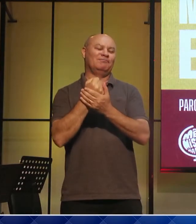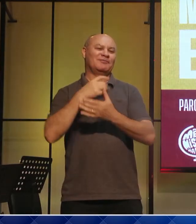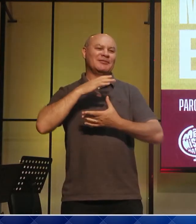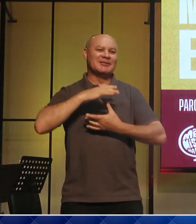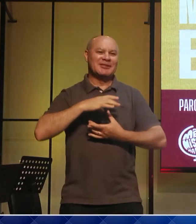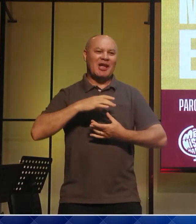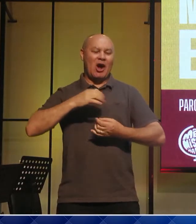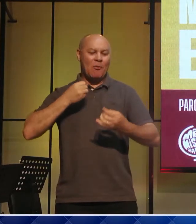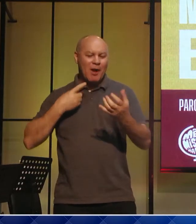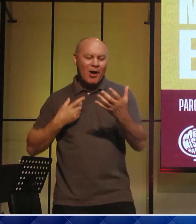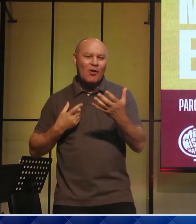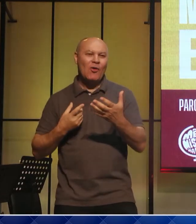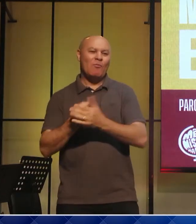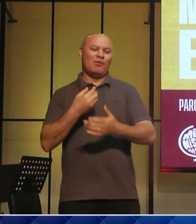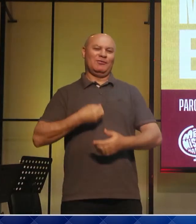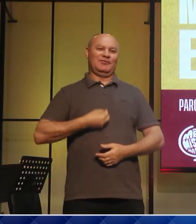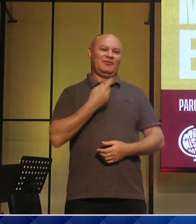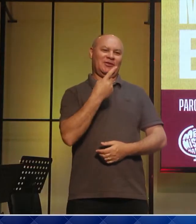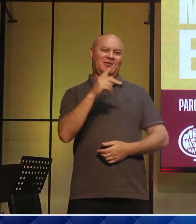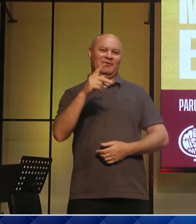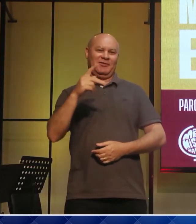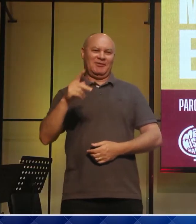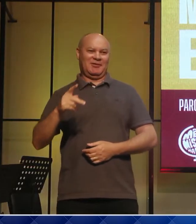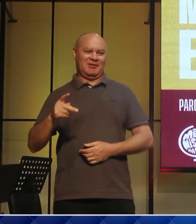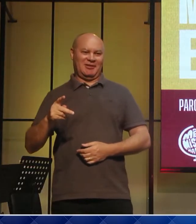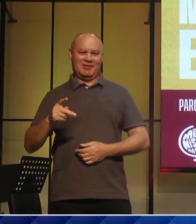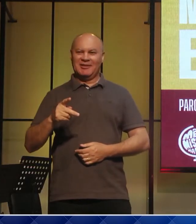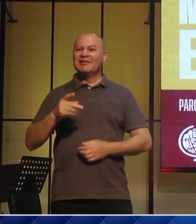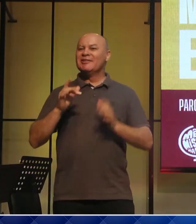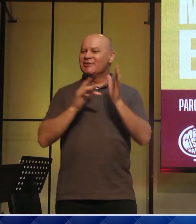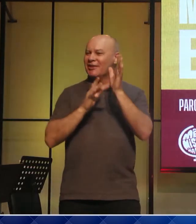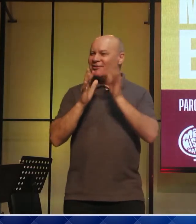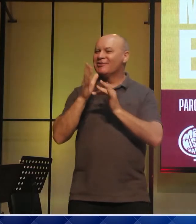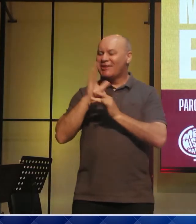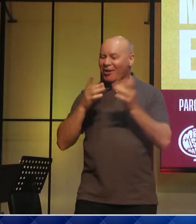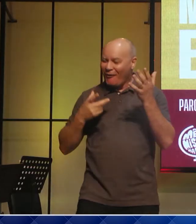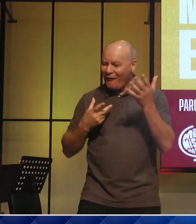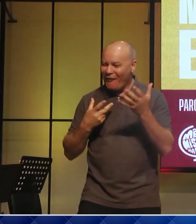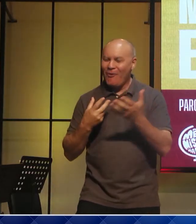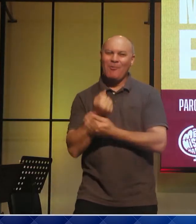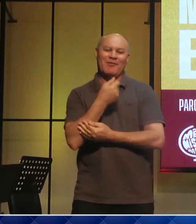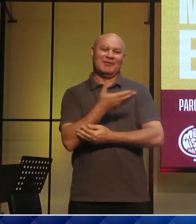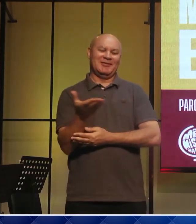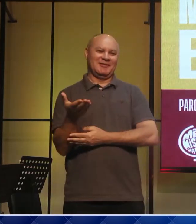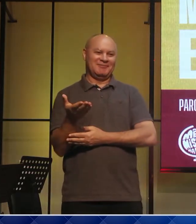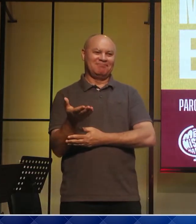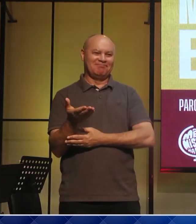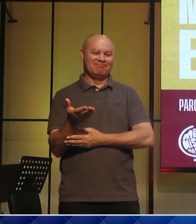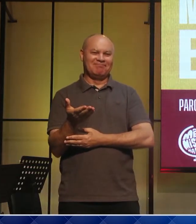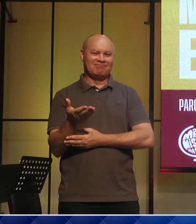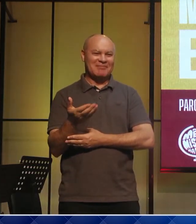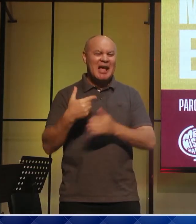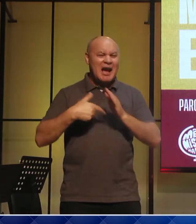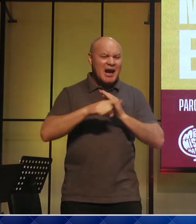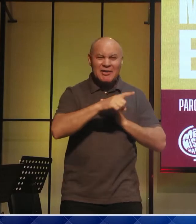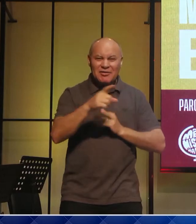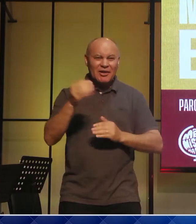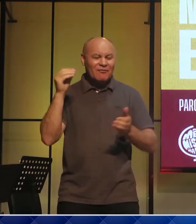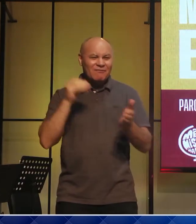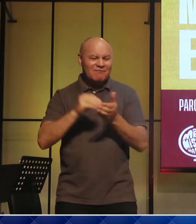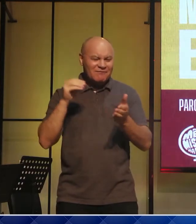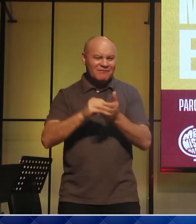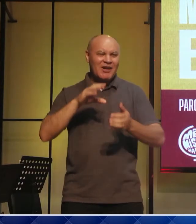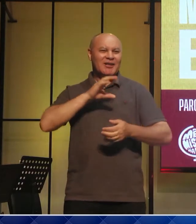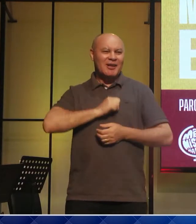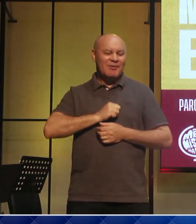Jesus já pagou todo o preço. A falta de amor que eu tenho com a minha esposa, Jesus já pagou. A maneira que eu não trato